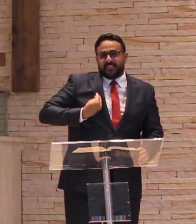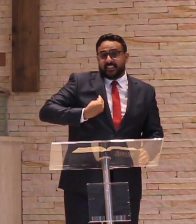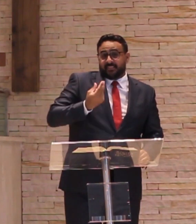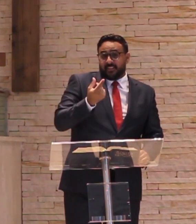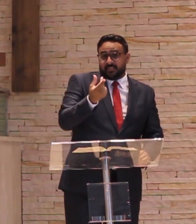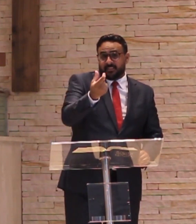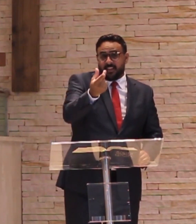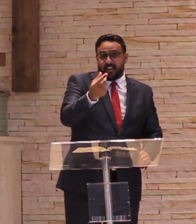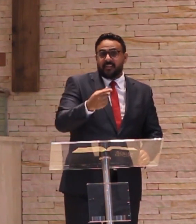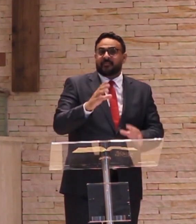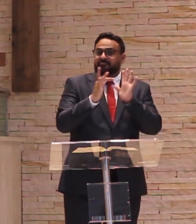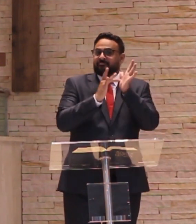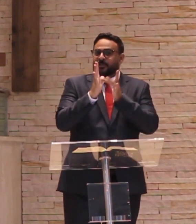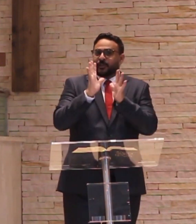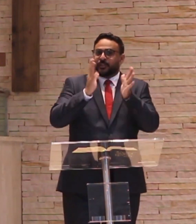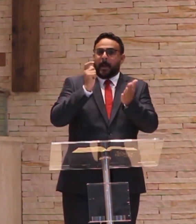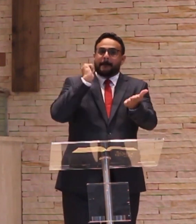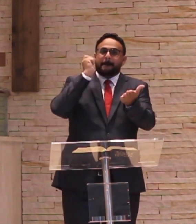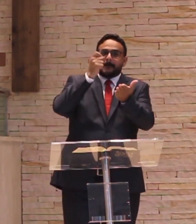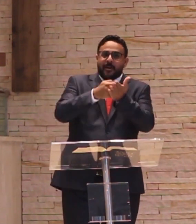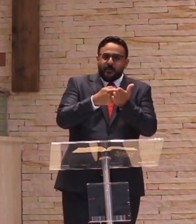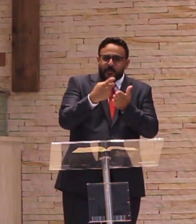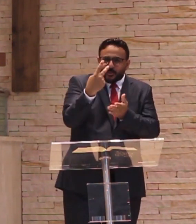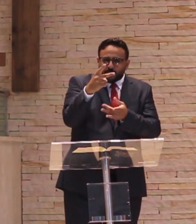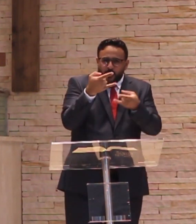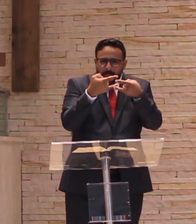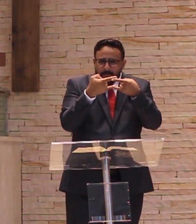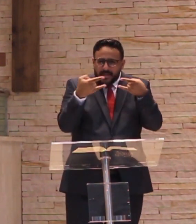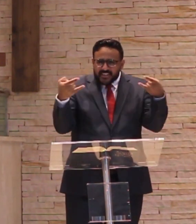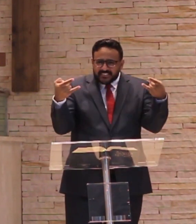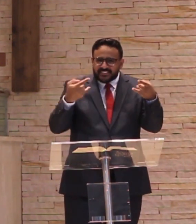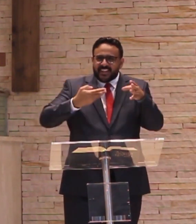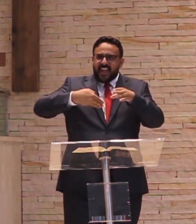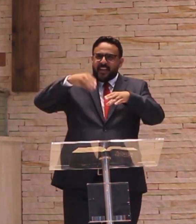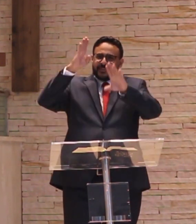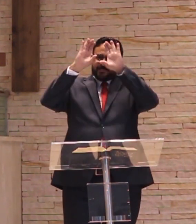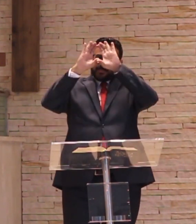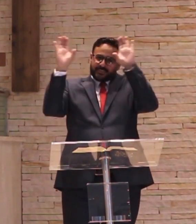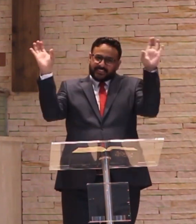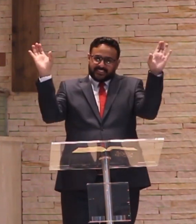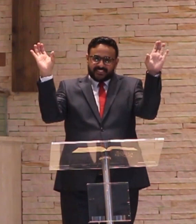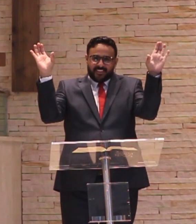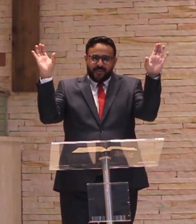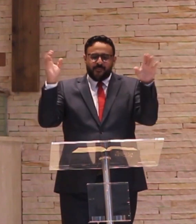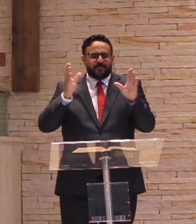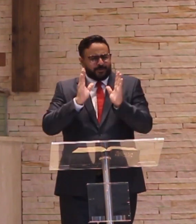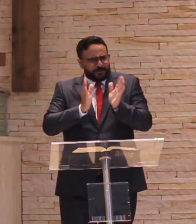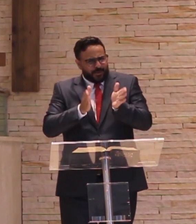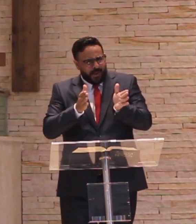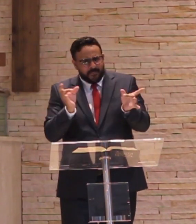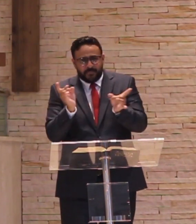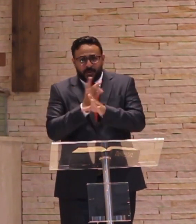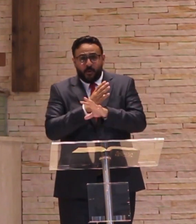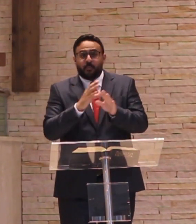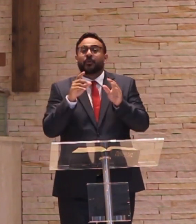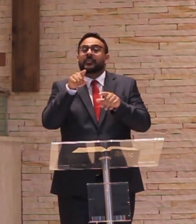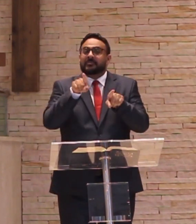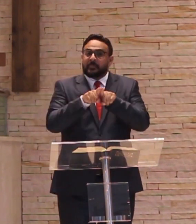foi pago. Jesus já pagou pelo preço. A sua entrada no céu já está paga, porque Jesus morreu